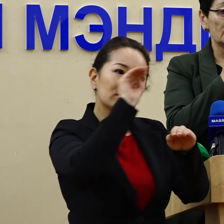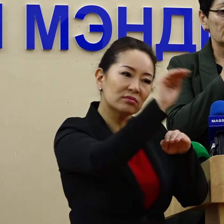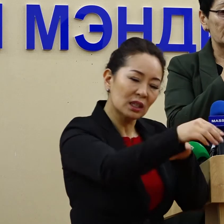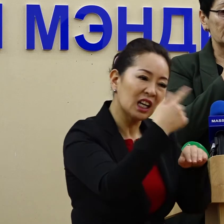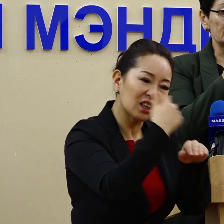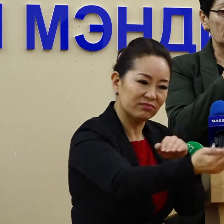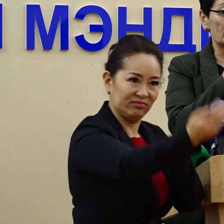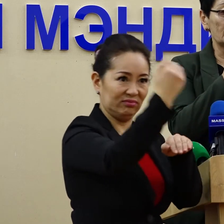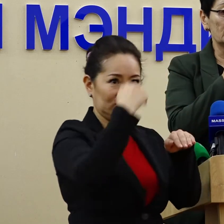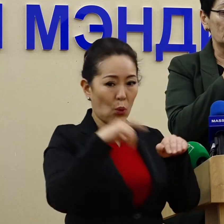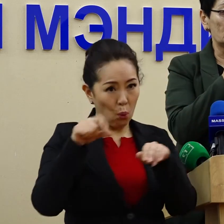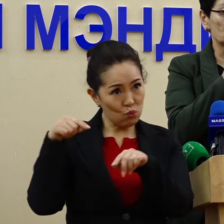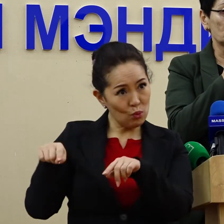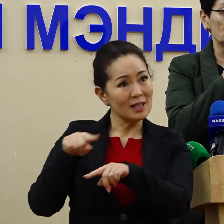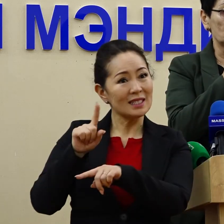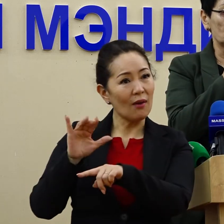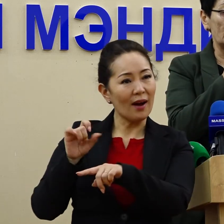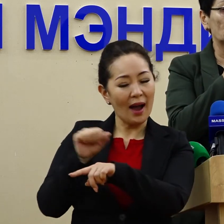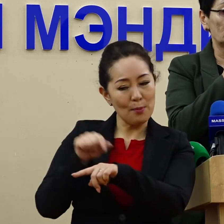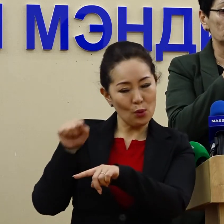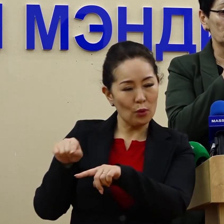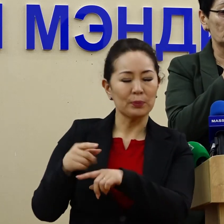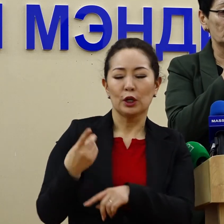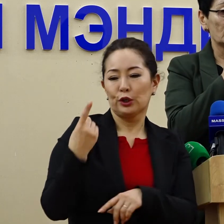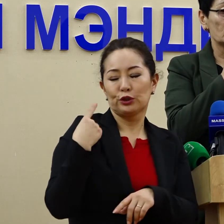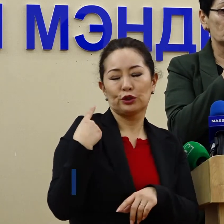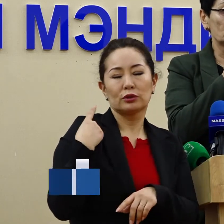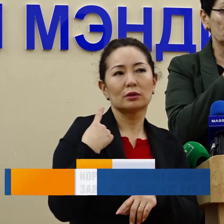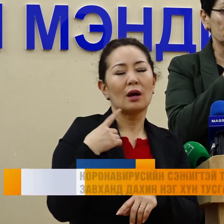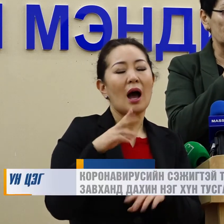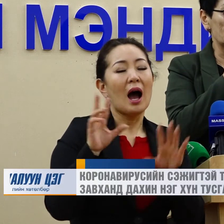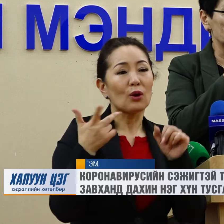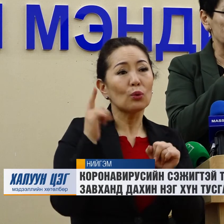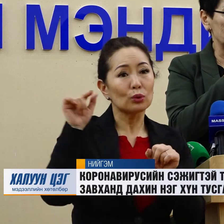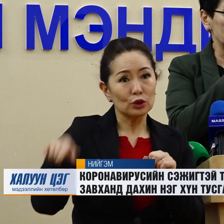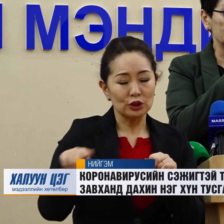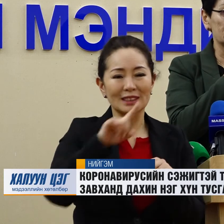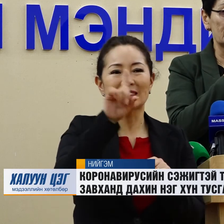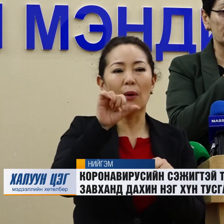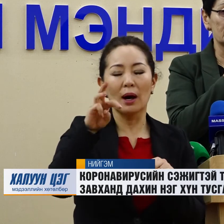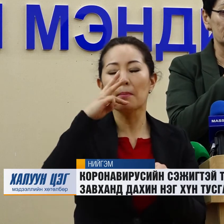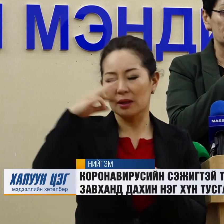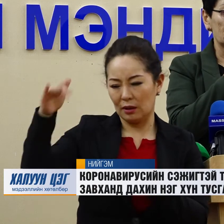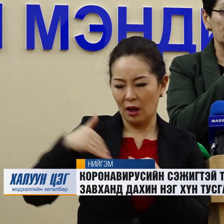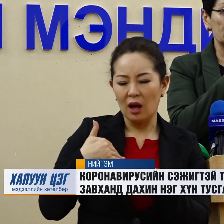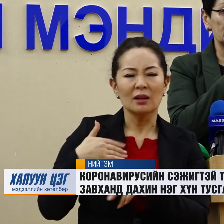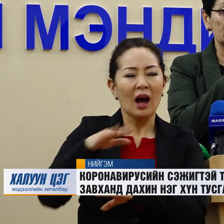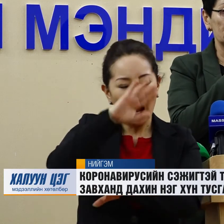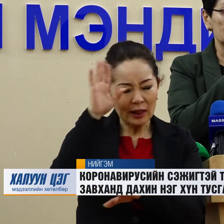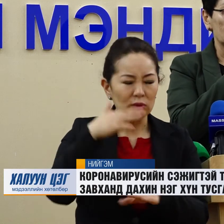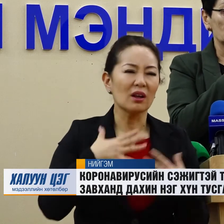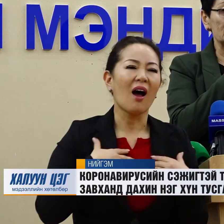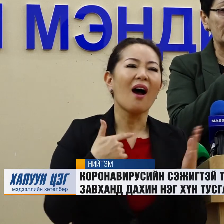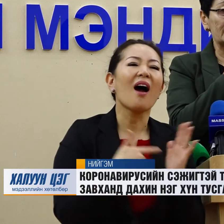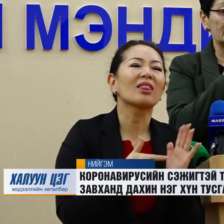тохиолдол. За тэгээ Захуу аймагт өчигдөр 13-нд очоод өчигдөр бол Захуу аймагаас мэдээлэгдсэн халдварсан хатгаатай.